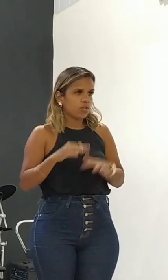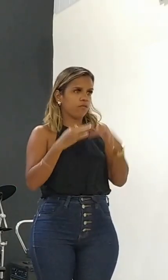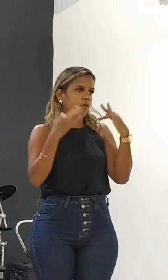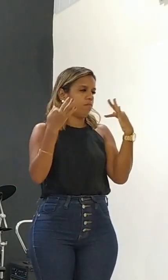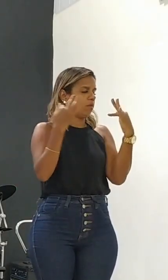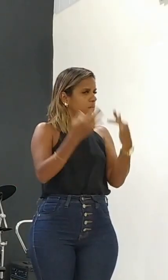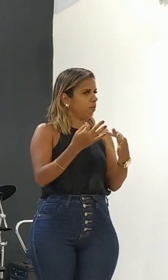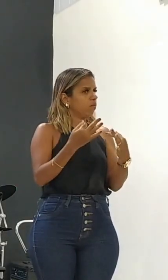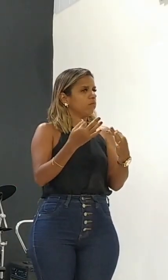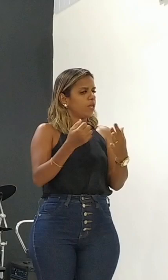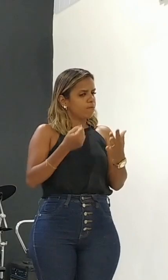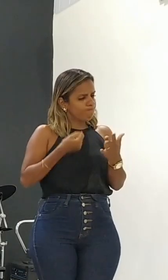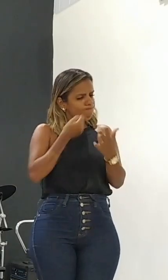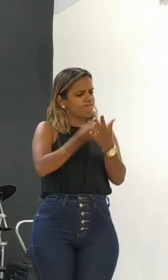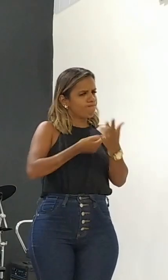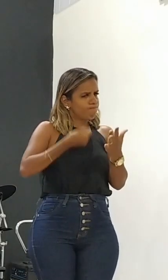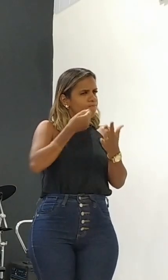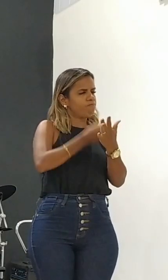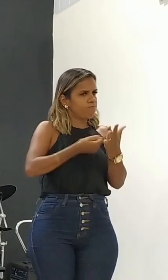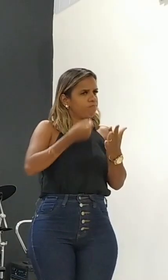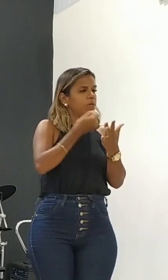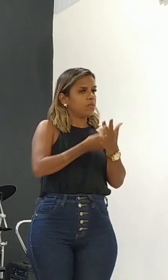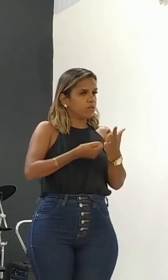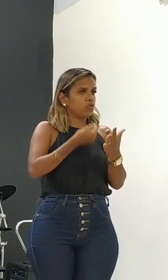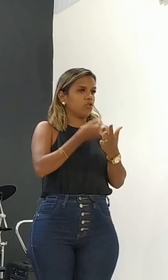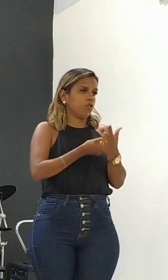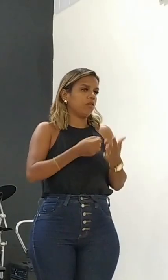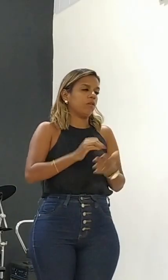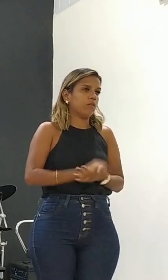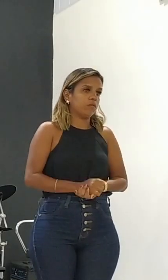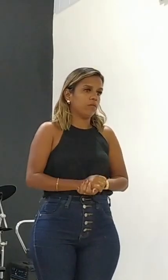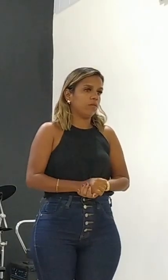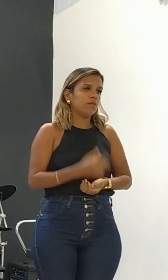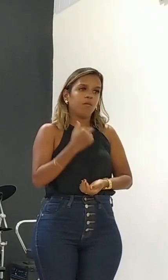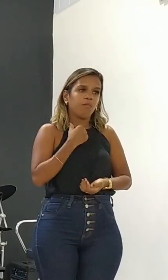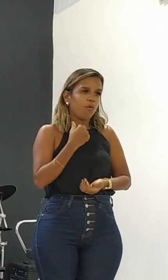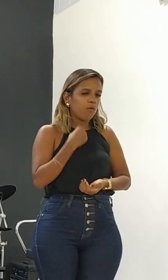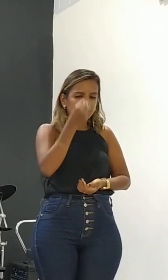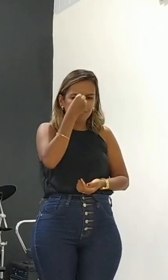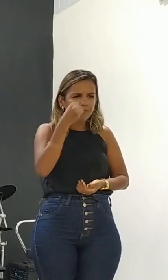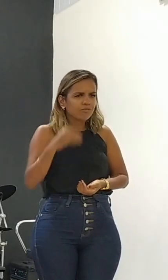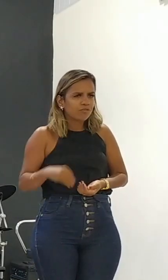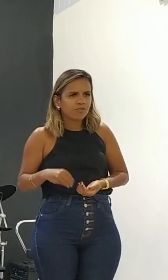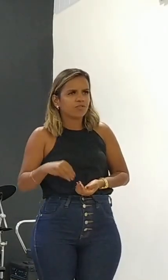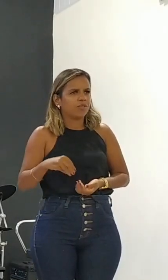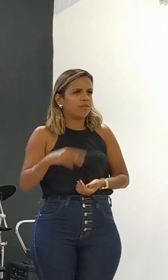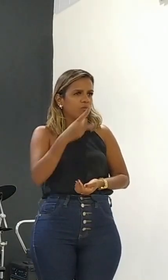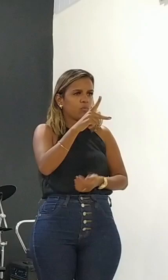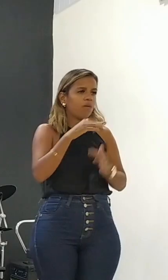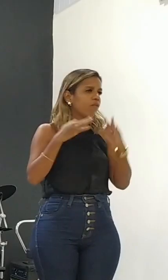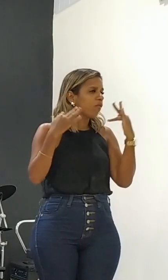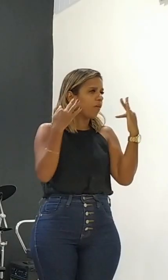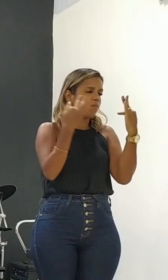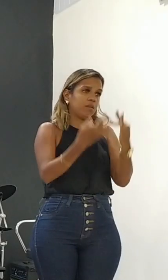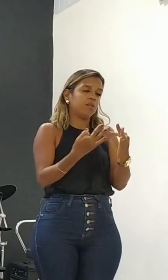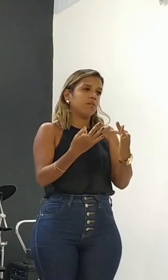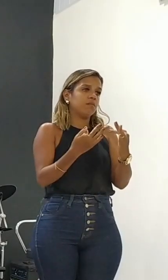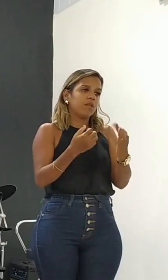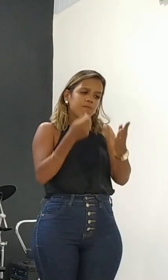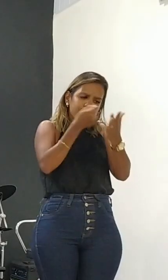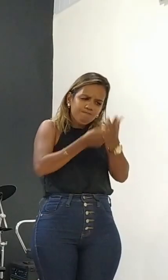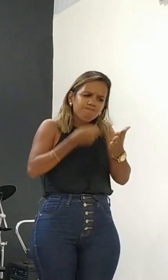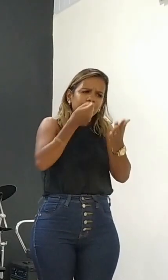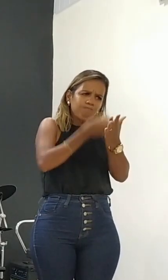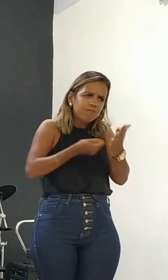não pode desistir da sua família. Você não pode desistir da sua esposa. Você não pode desistir do seu